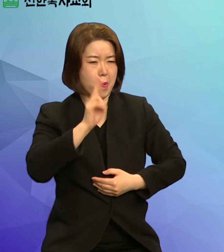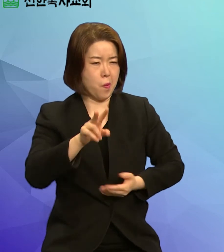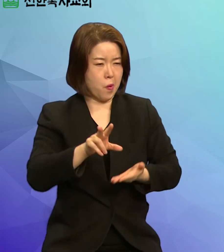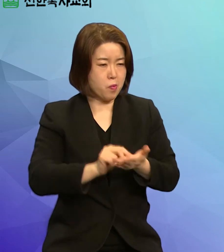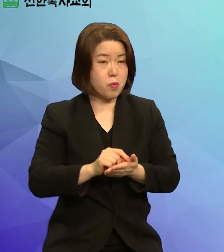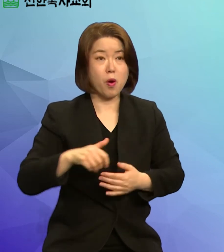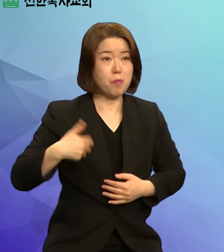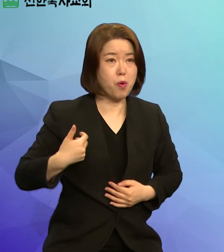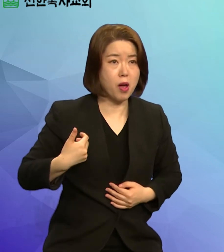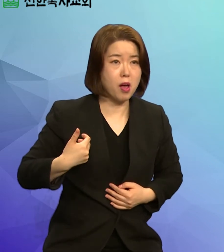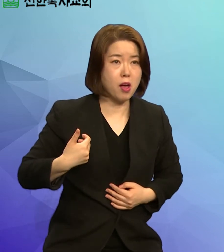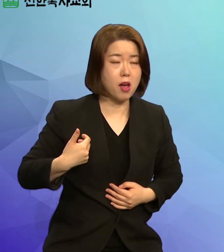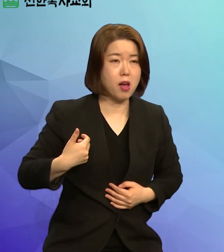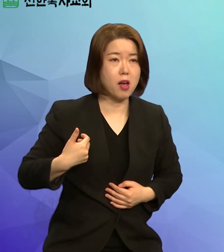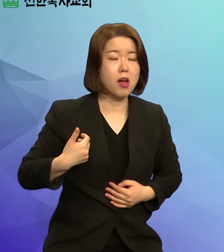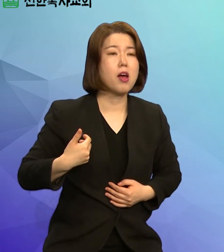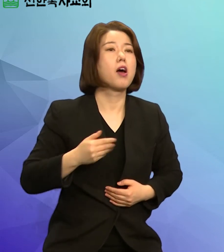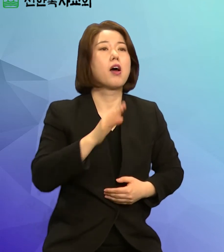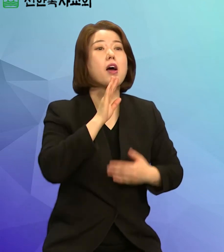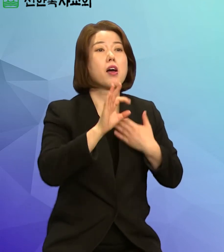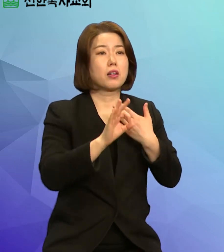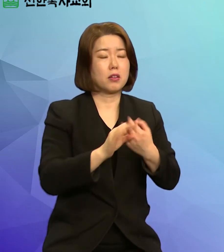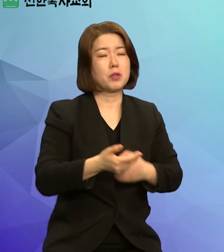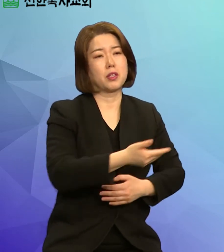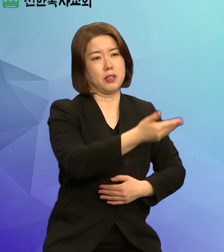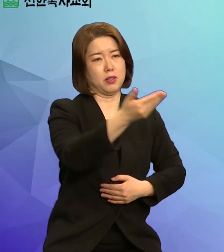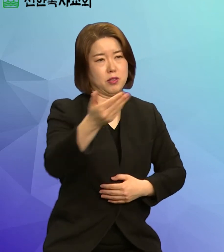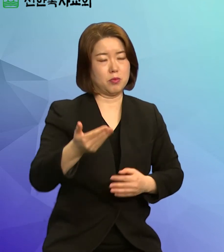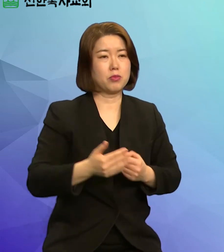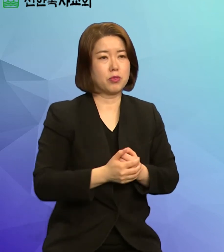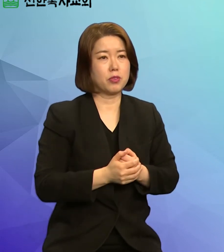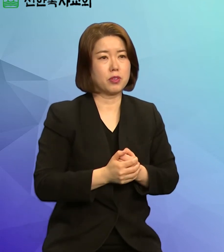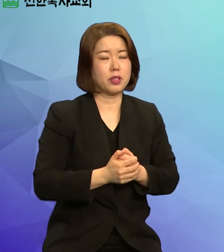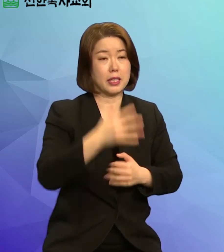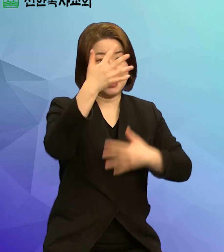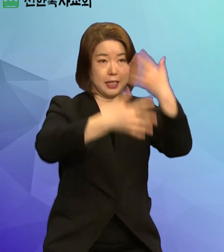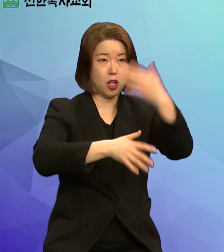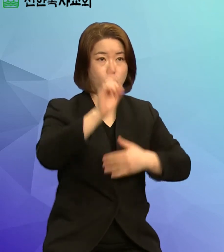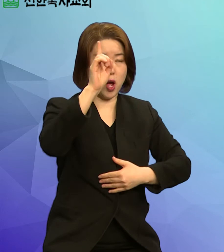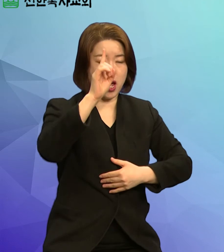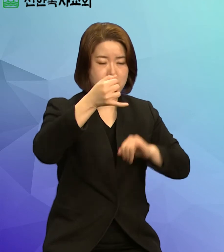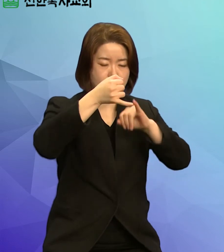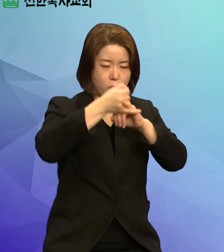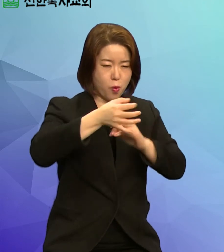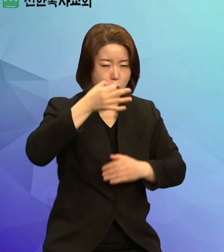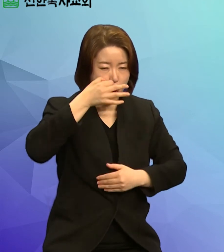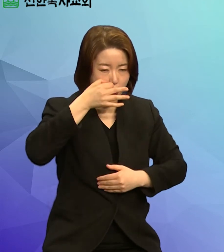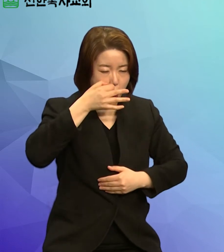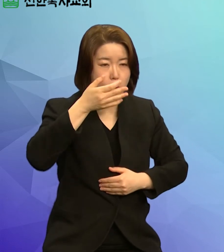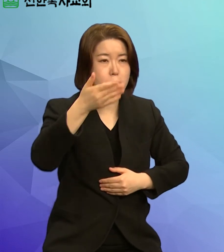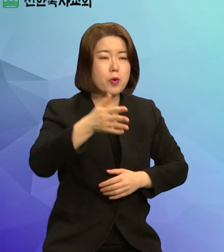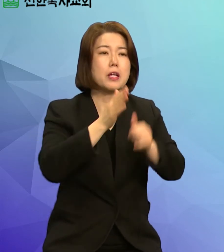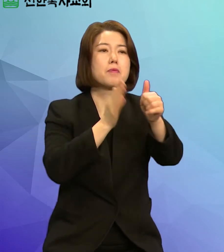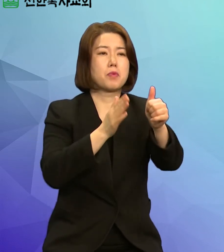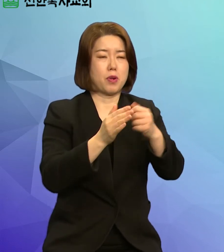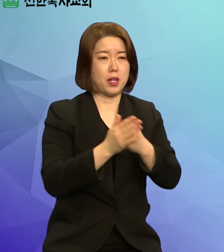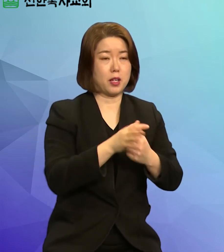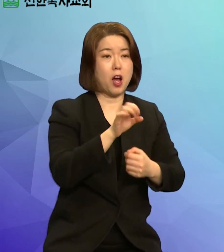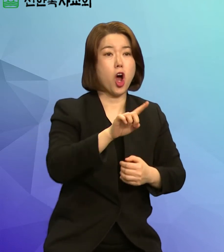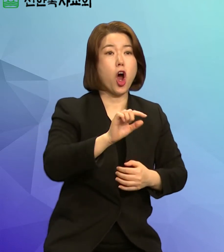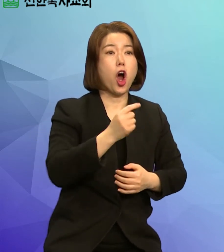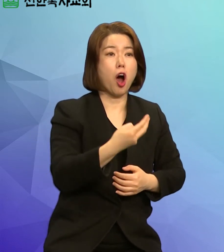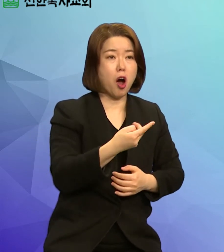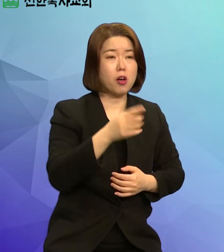잘 모르시겠는 분, 여러분에게 영화를 하나 꼭 보시도록 권해드립니다.